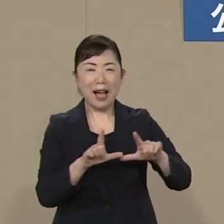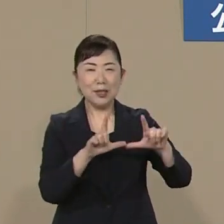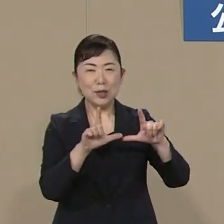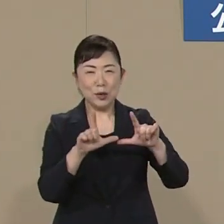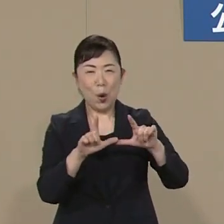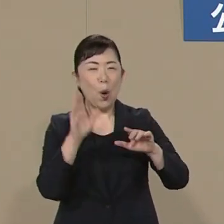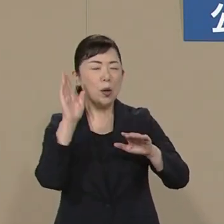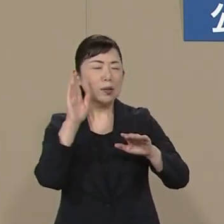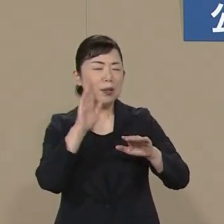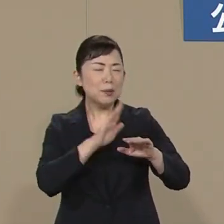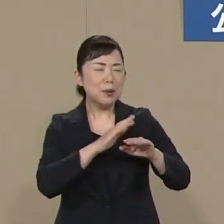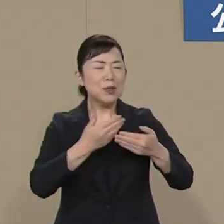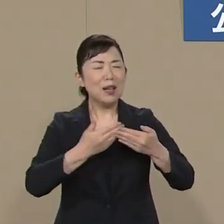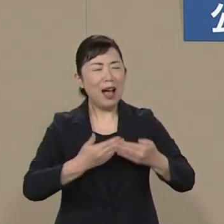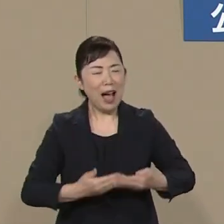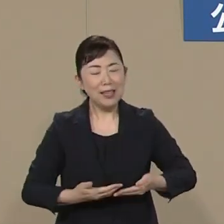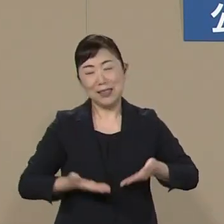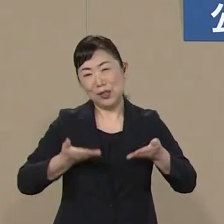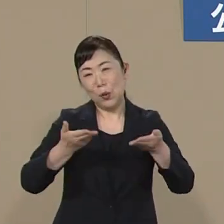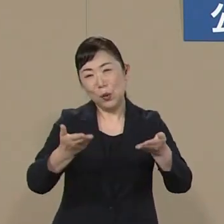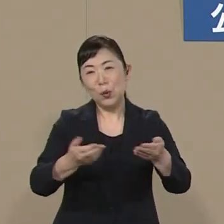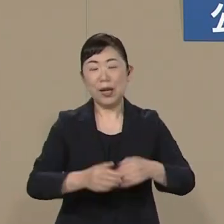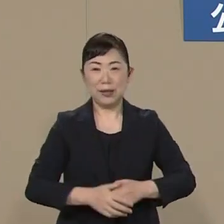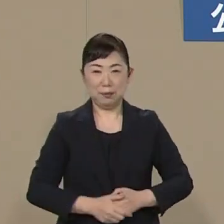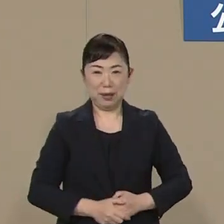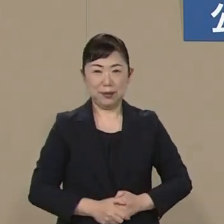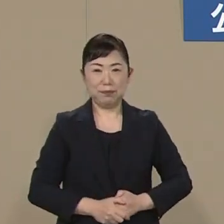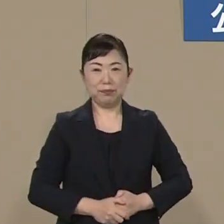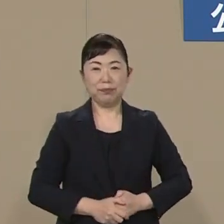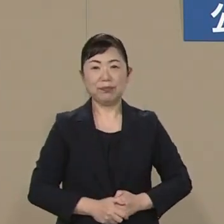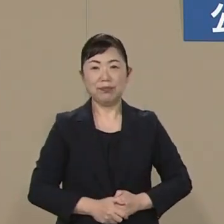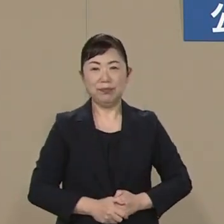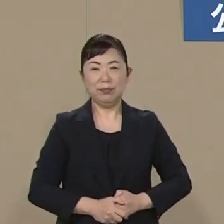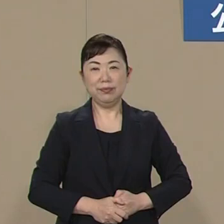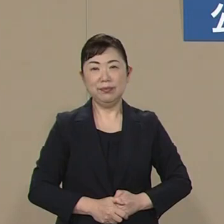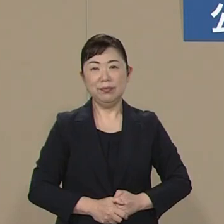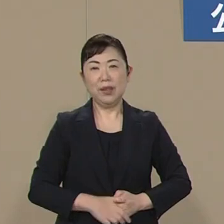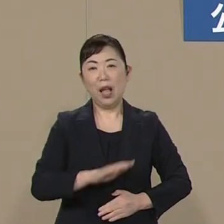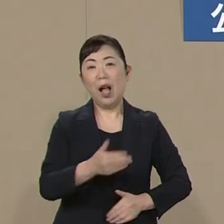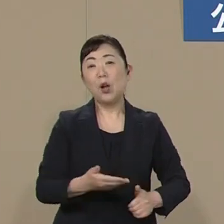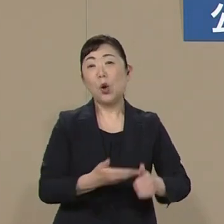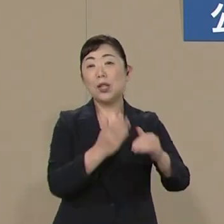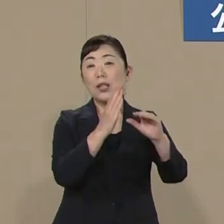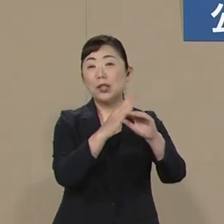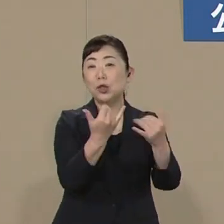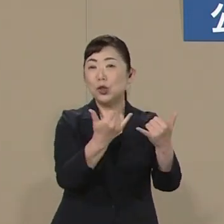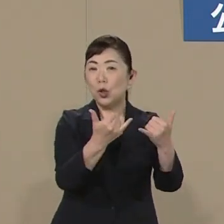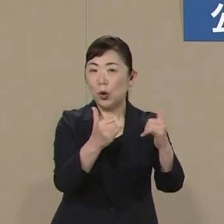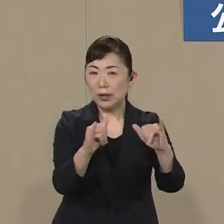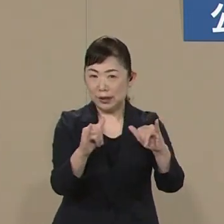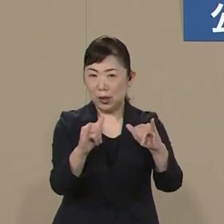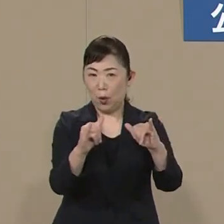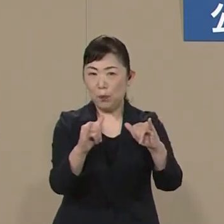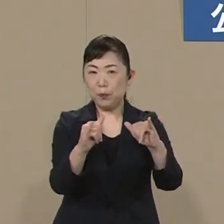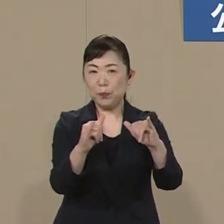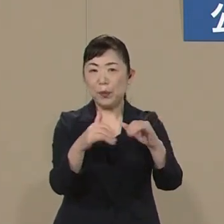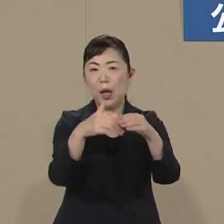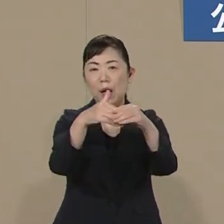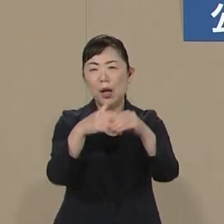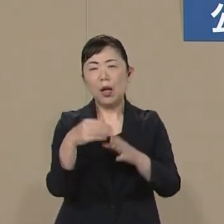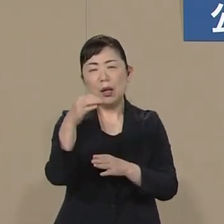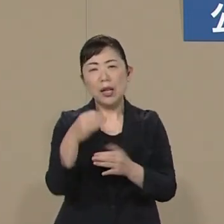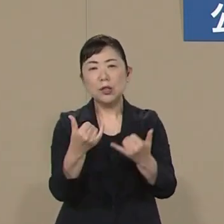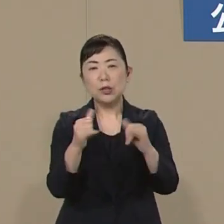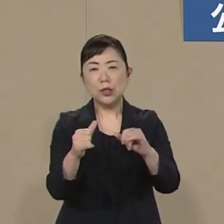日々の暮らしに安心をお届けしますさらには子育て世帯や低所得者向けの